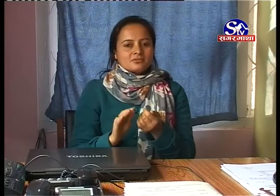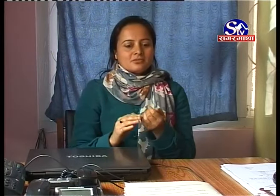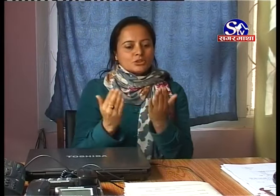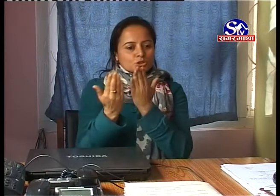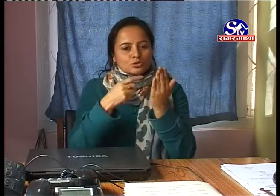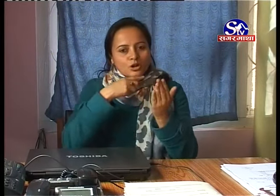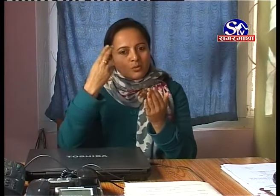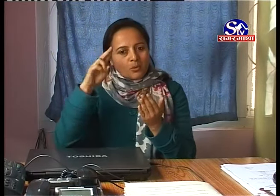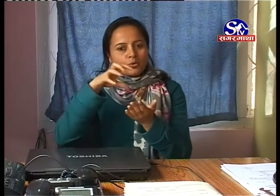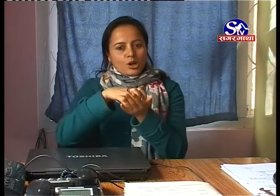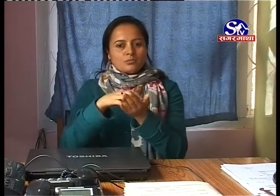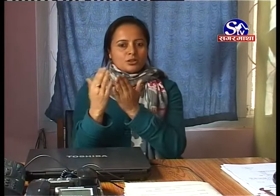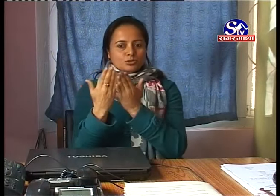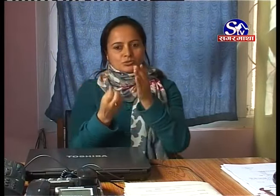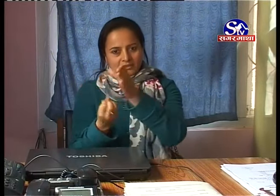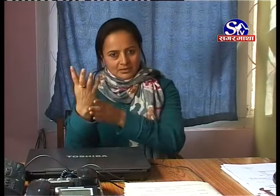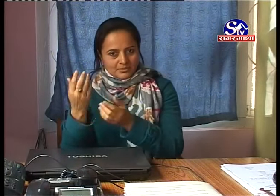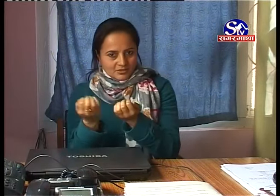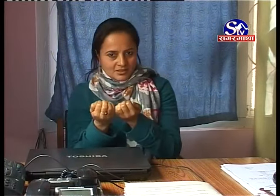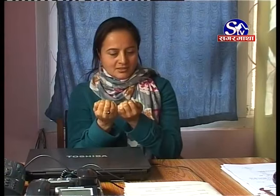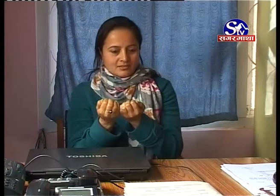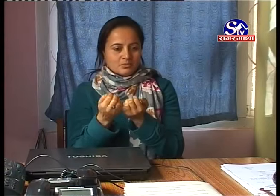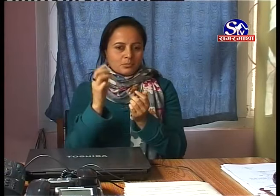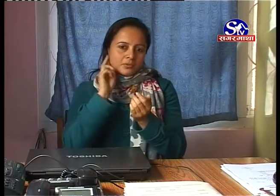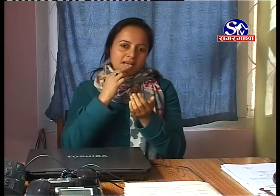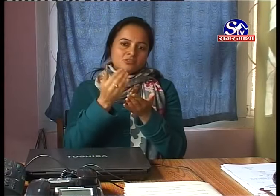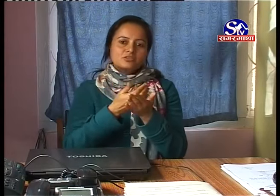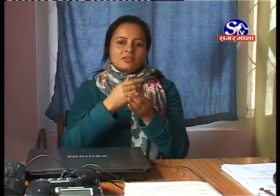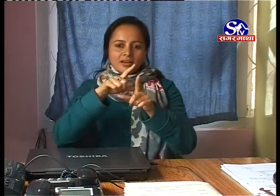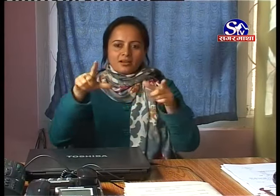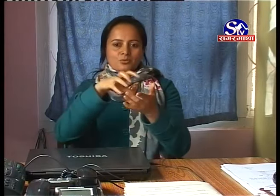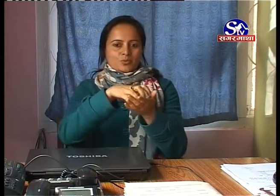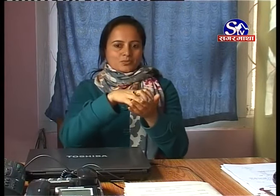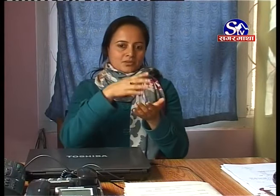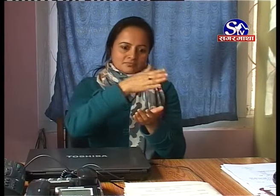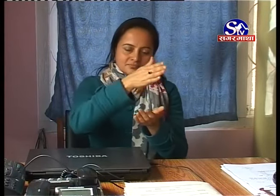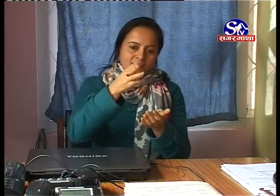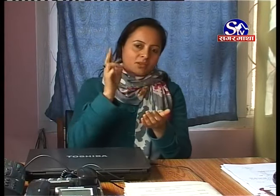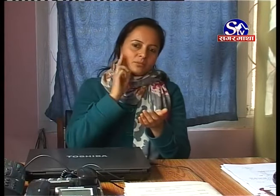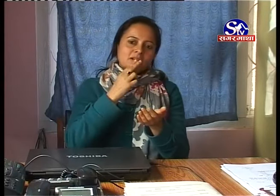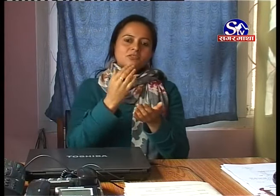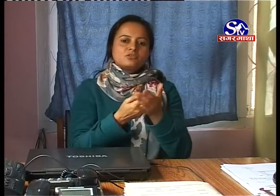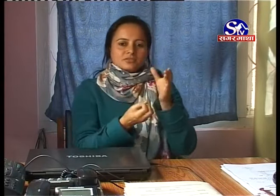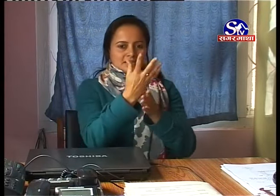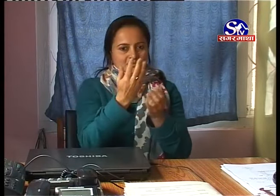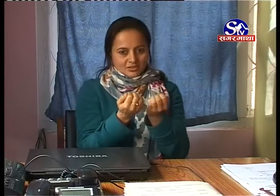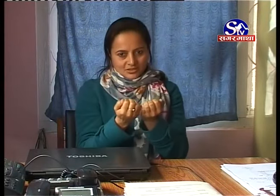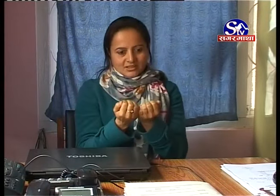गर्छौँ र विभिन्न रोजगारमूलक सिपहरूको लागि पनि हामी पहल गरिरहेको छौँ। बहिराहरूलाई रोजगारमूलक सिपहरू सिकाउँछौँ र जसले गर्दा उनीहरूले